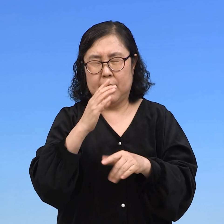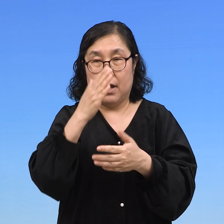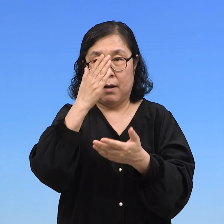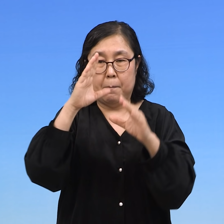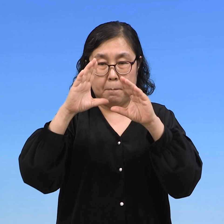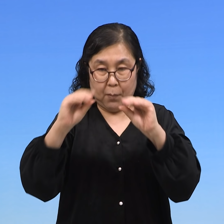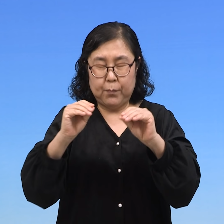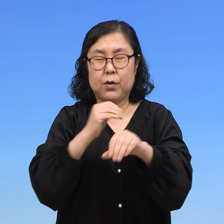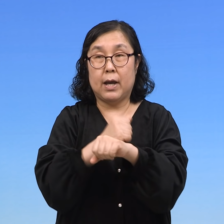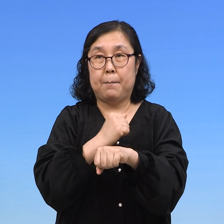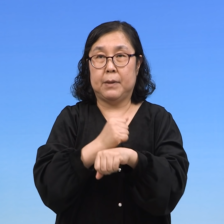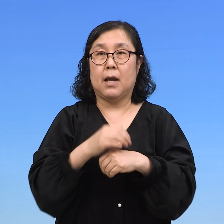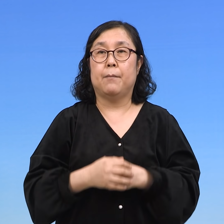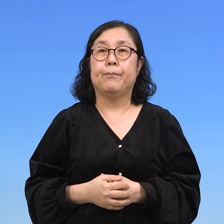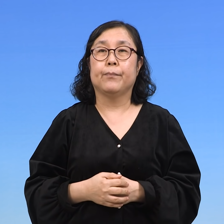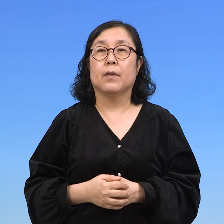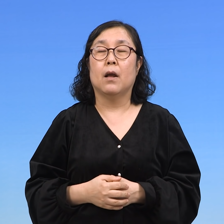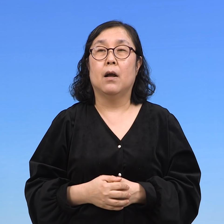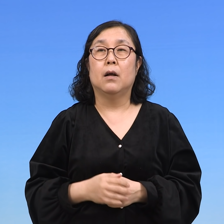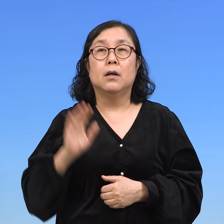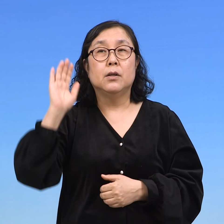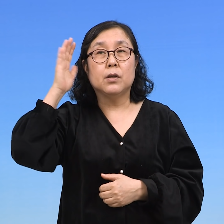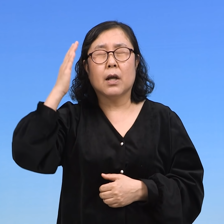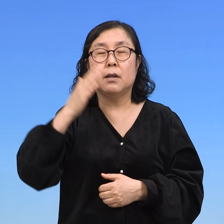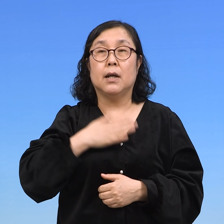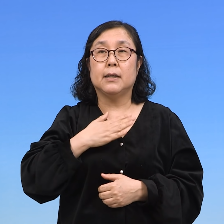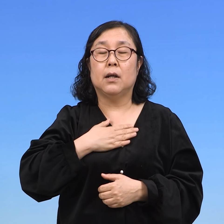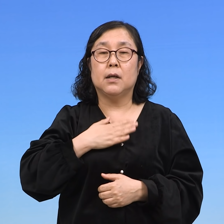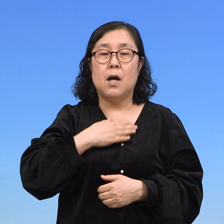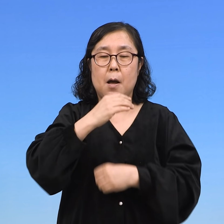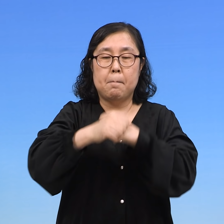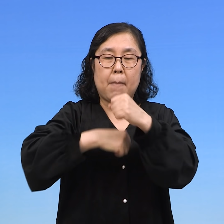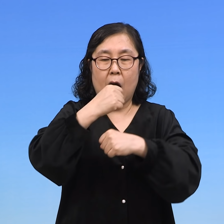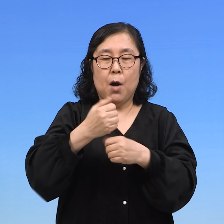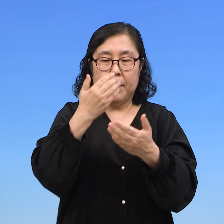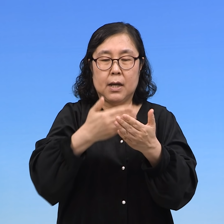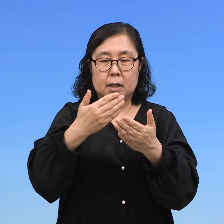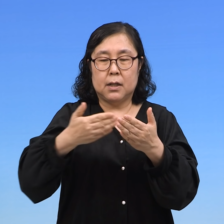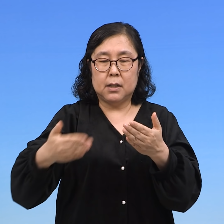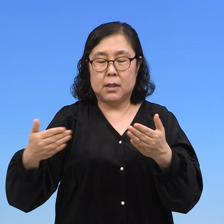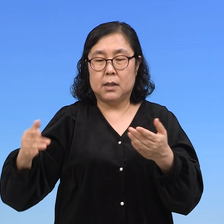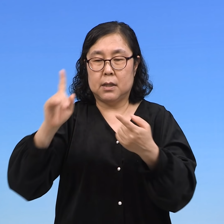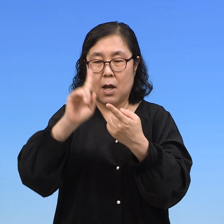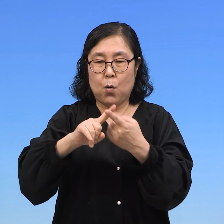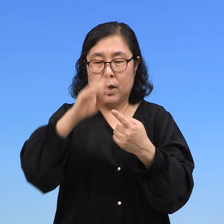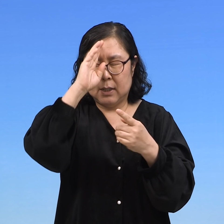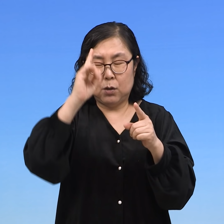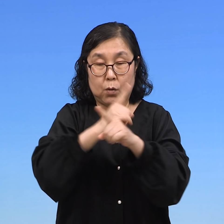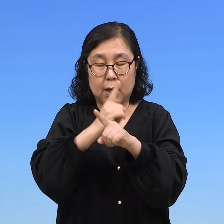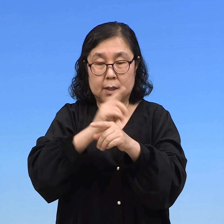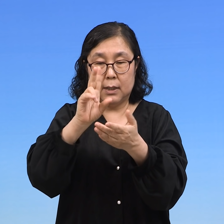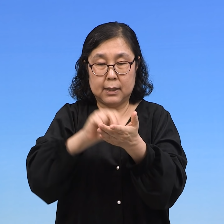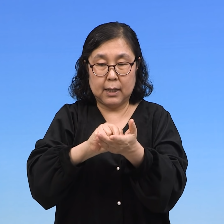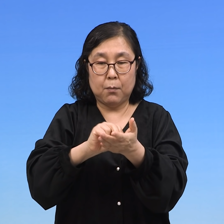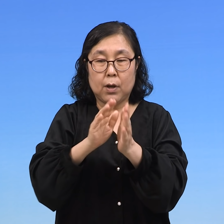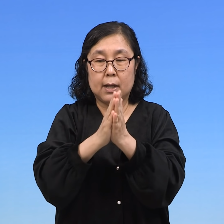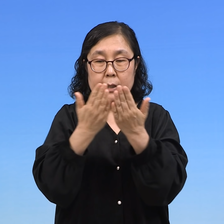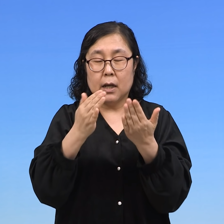의사분입니다 미국의 존스홉킨스 대학교의 정신의학과 교수님인데요 좀 대단한 분이에요